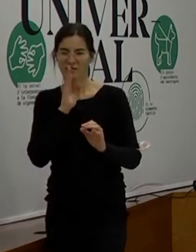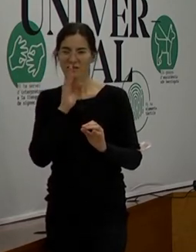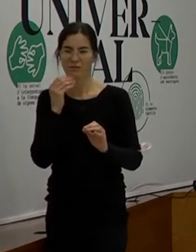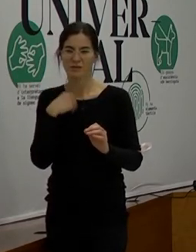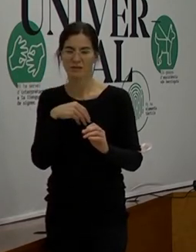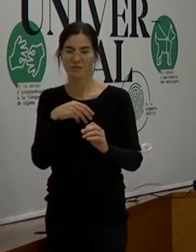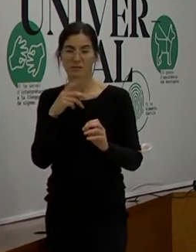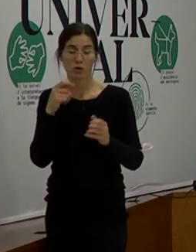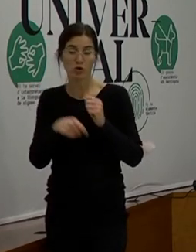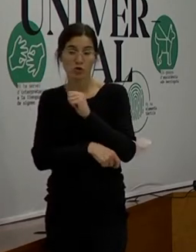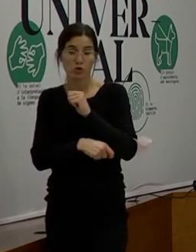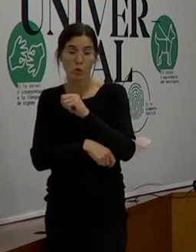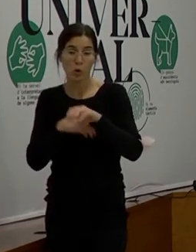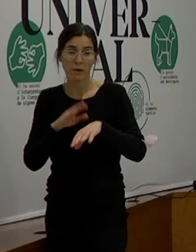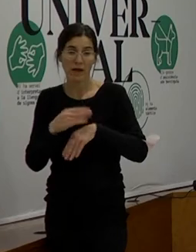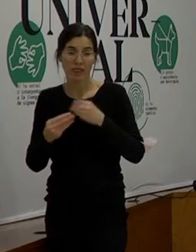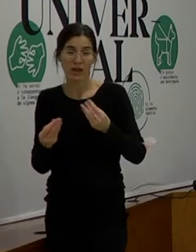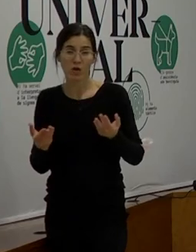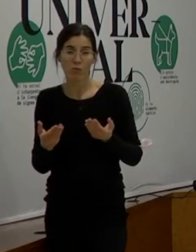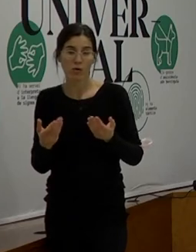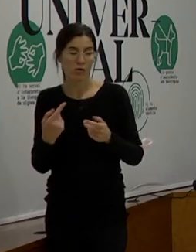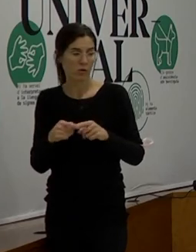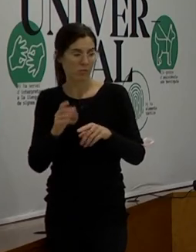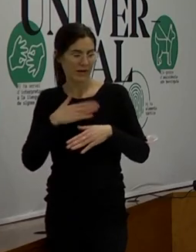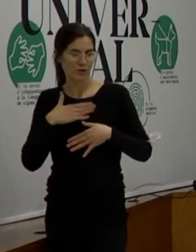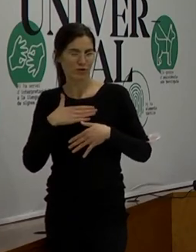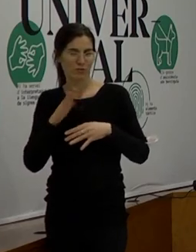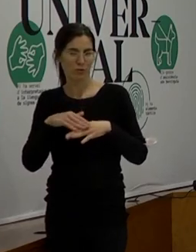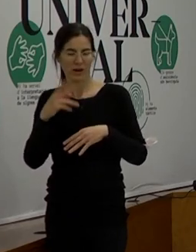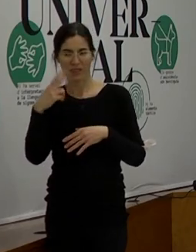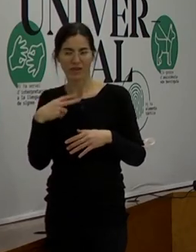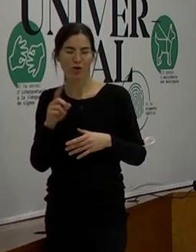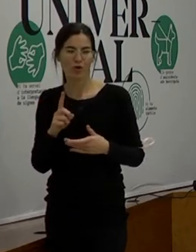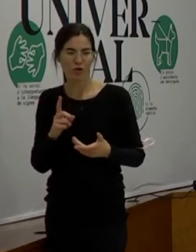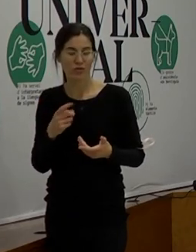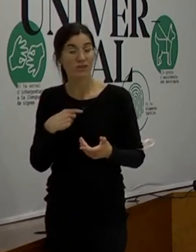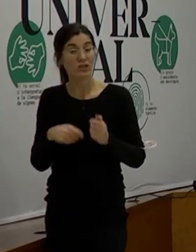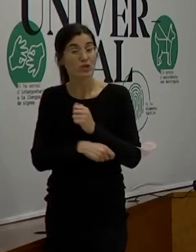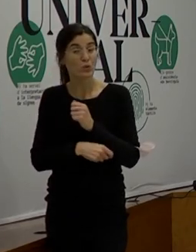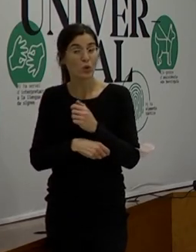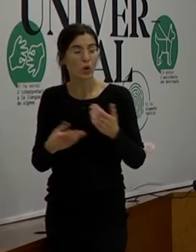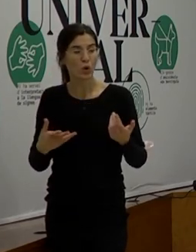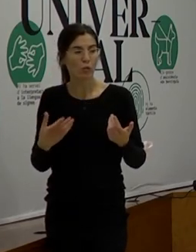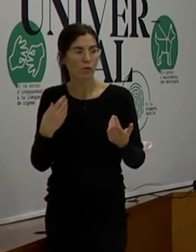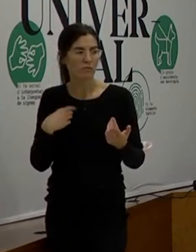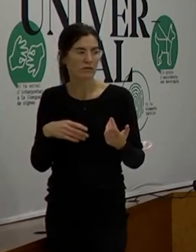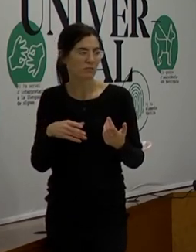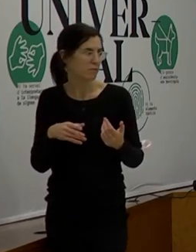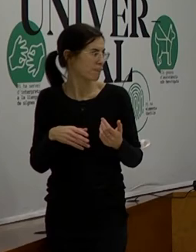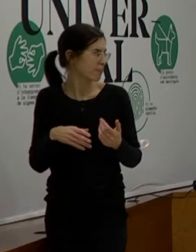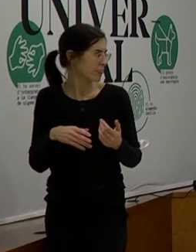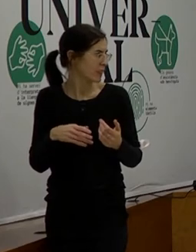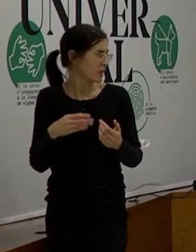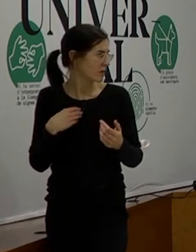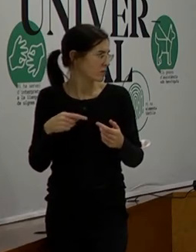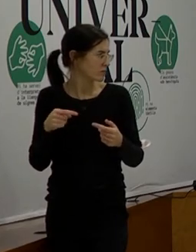truco per fer-ho això? O perquè això està pensat per nosaltres, però no pel sí. Aleshores, el truco és que la posis, en comptes